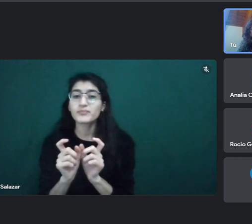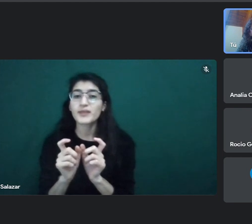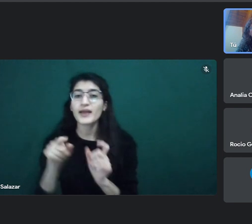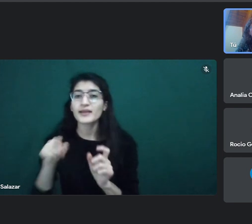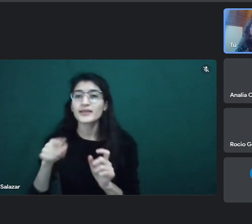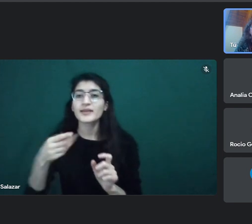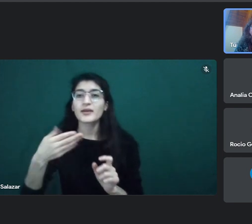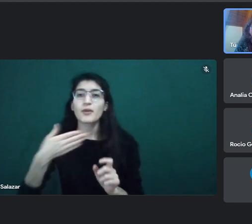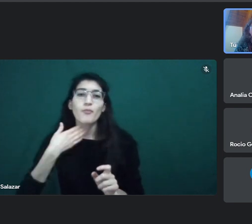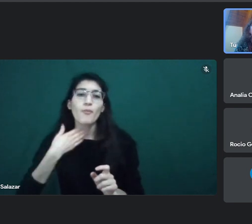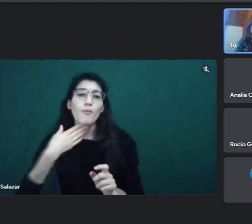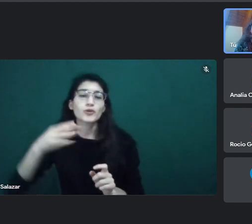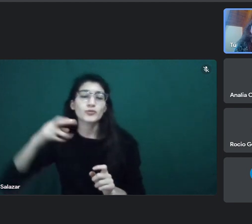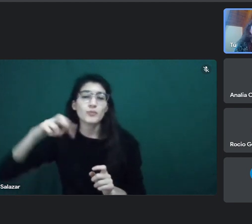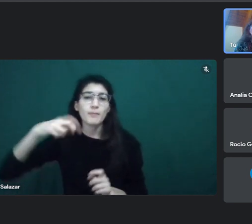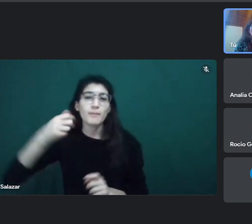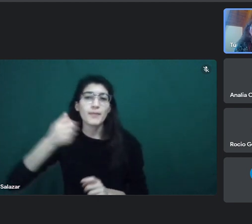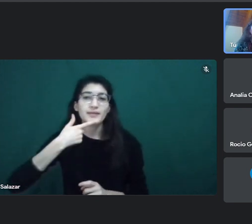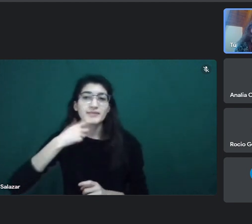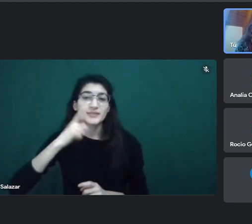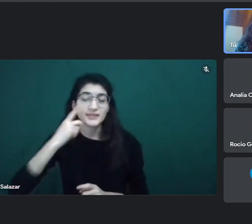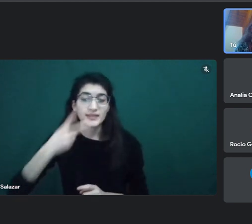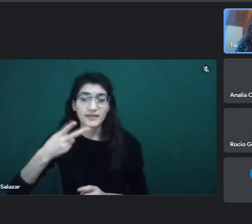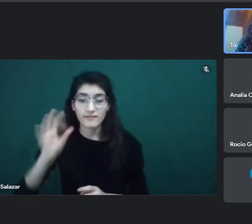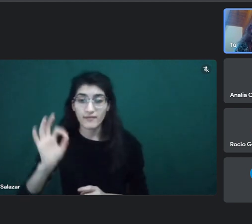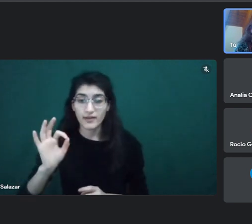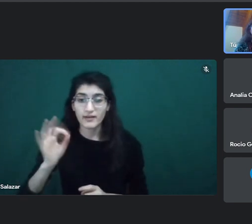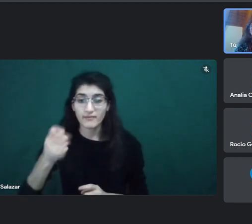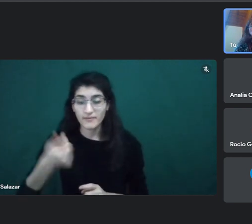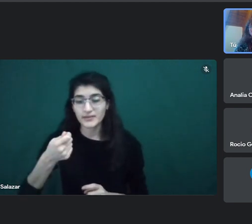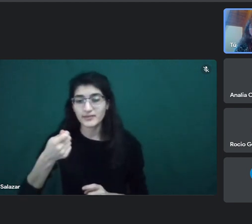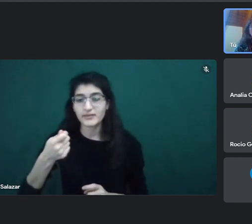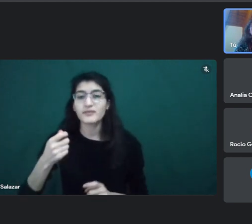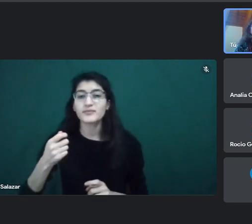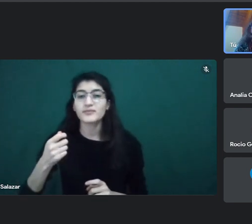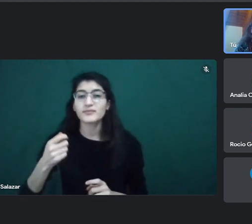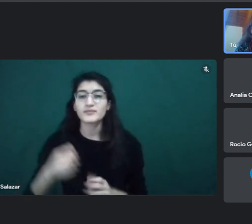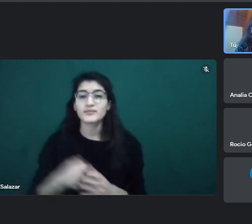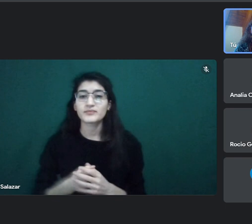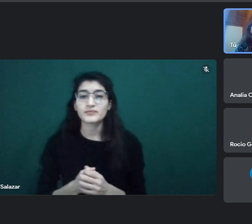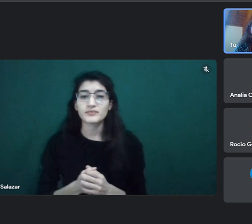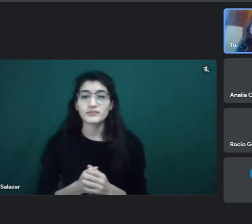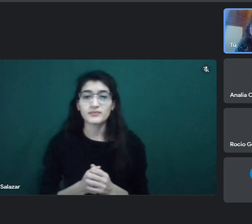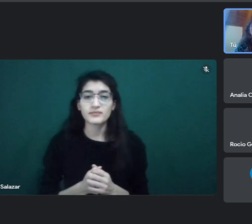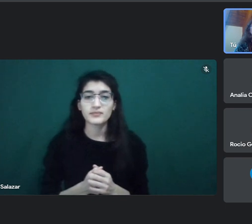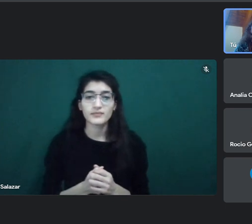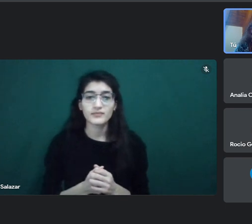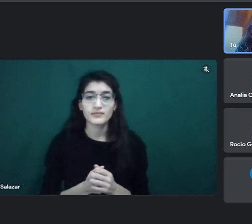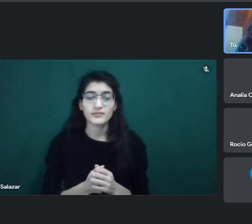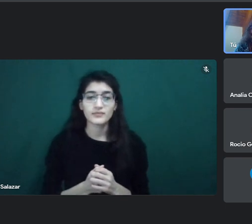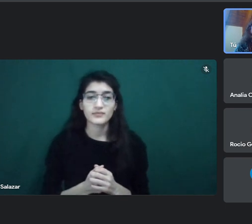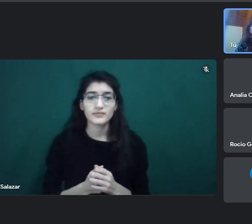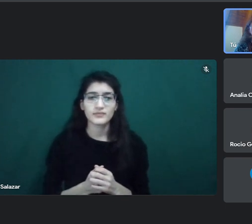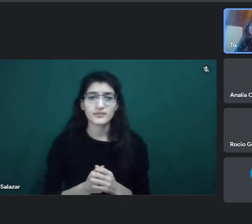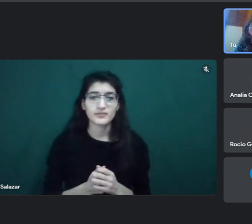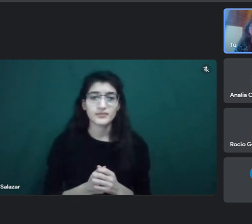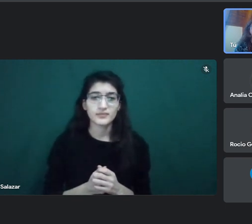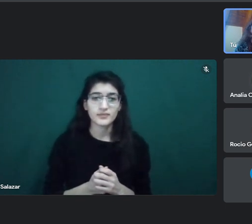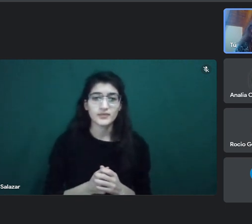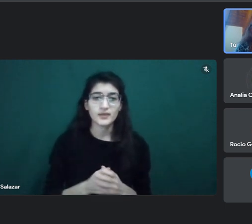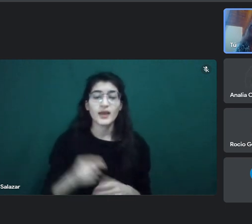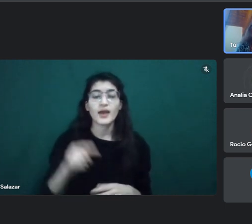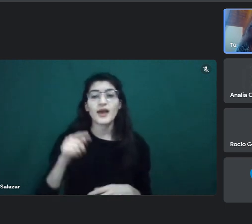esto. Sería, son obstaculizados o se ven obstaculizados o son perjudicados o se